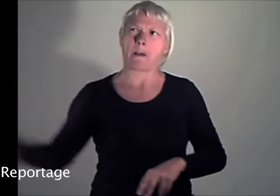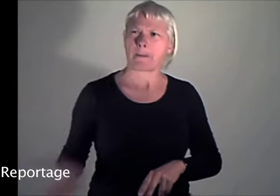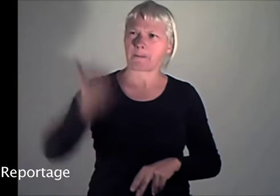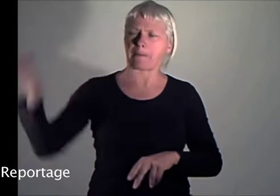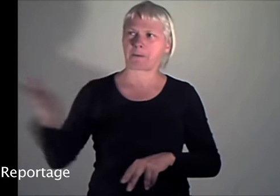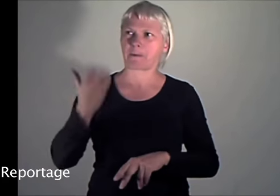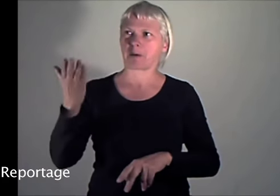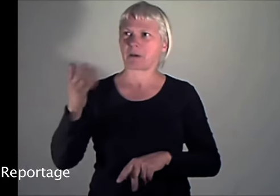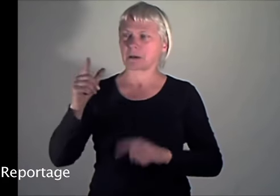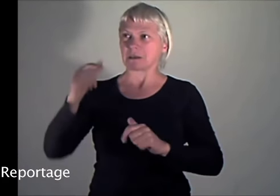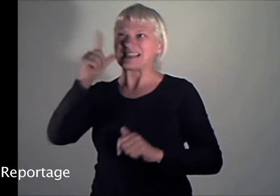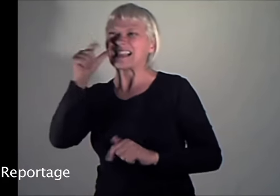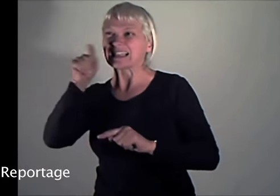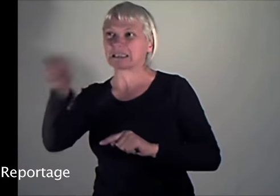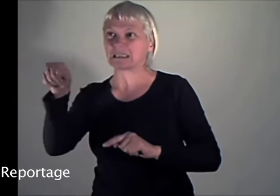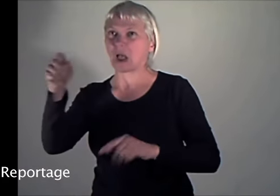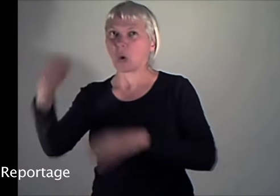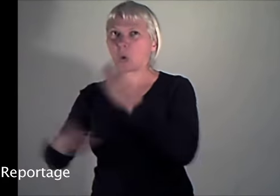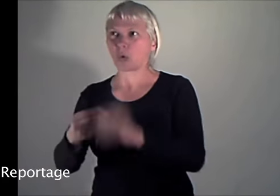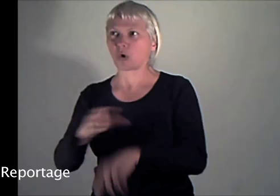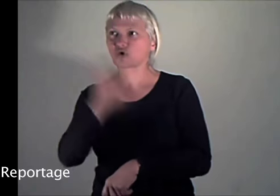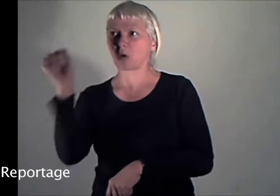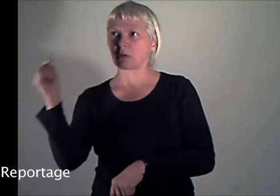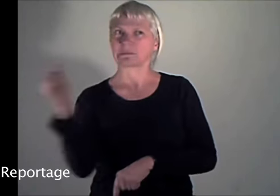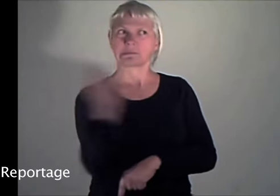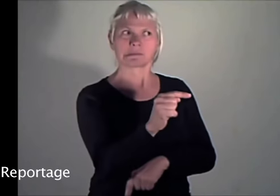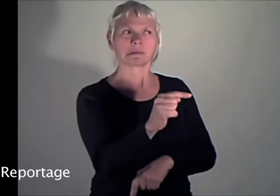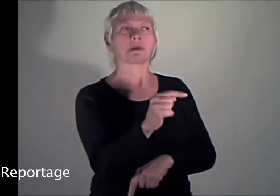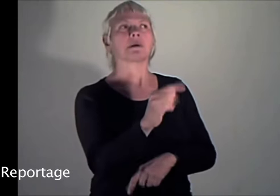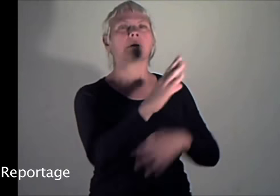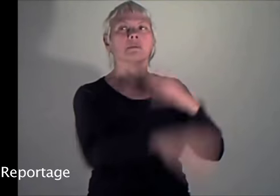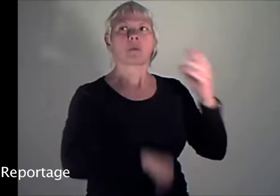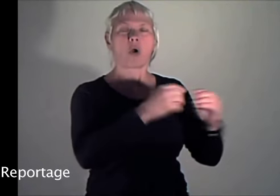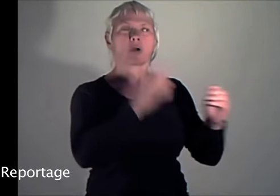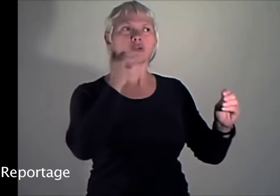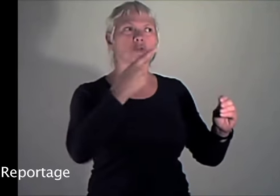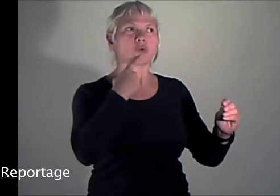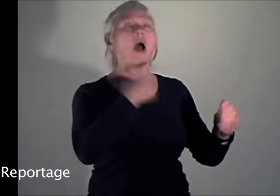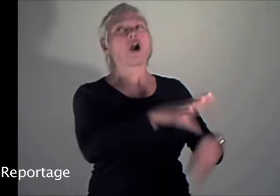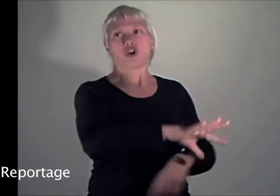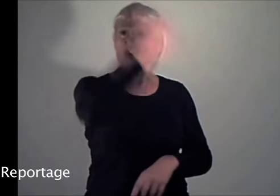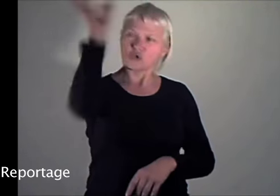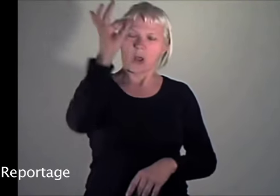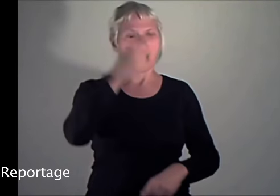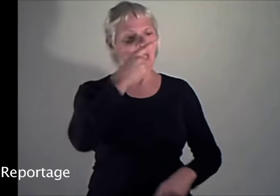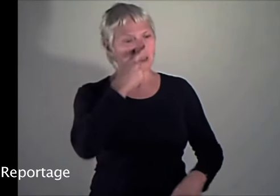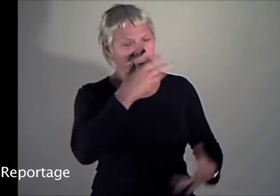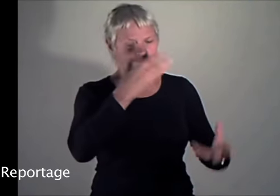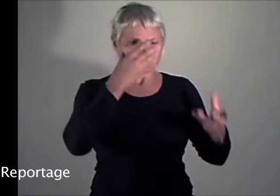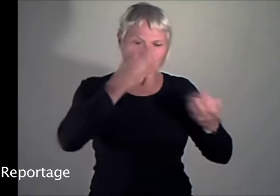qui fait son identité, on est bien dans sa peau. C'est pas contre tout le monde qu'on a vécu avant, mais c'est juste notre socialisation et pouvoir